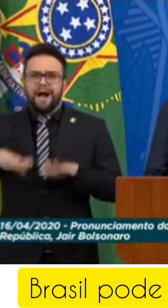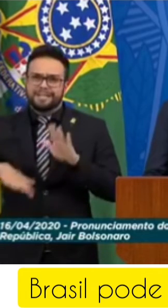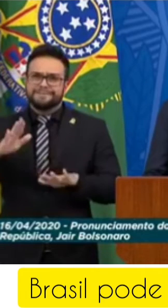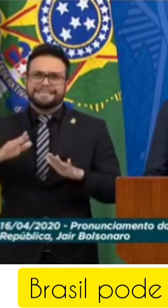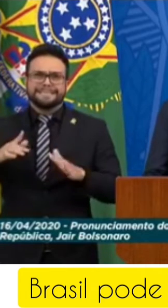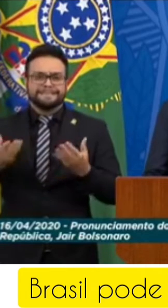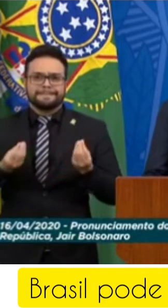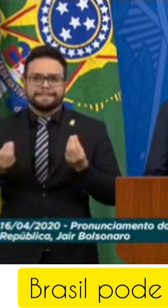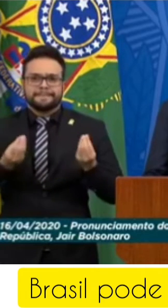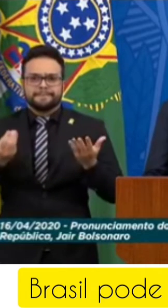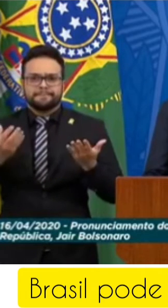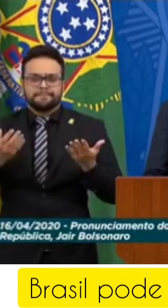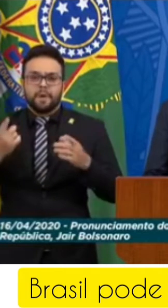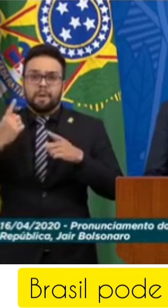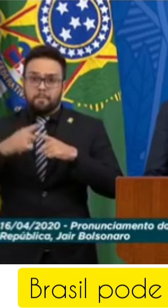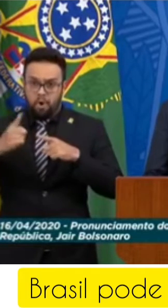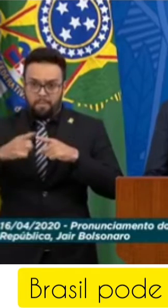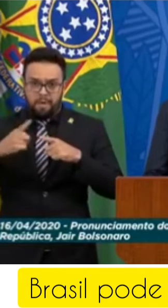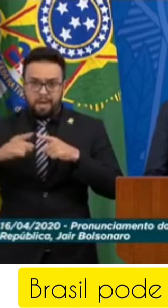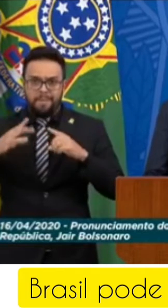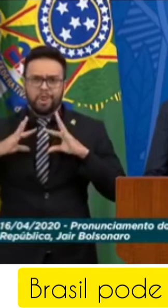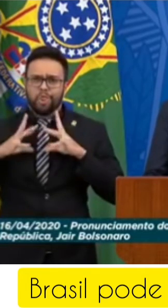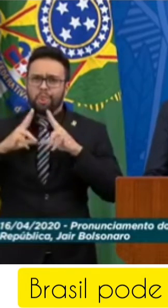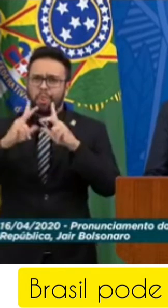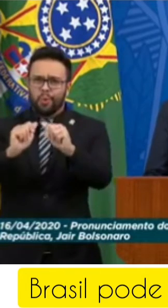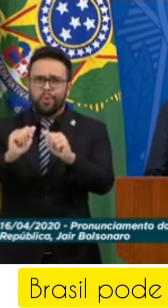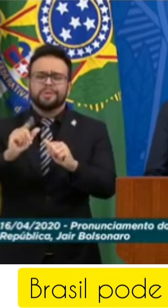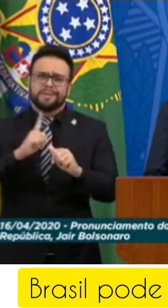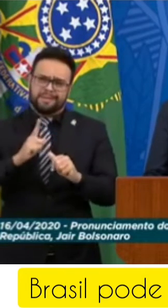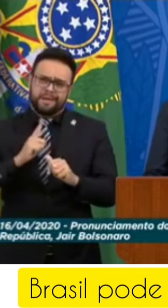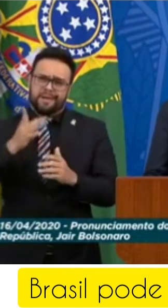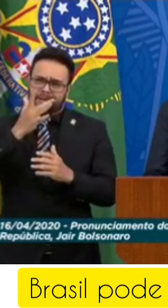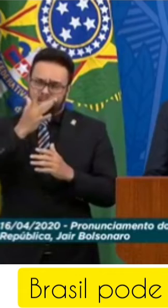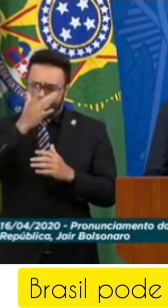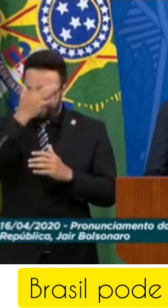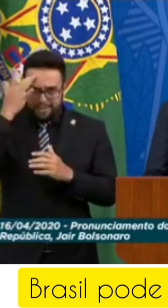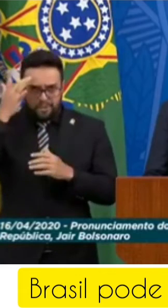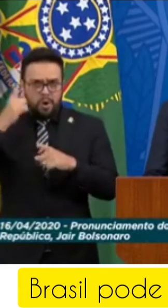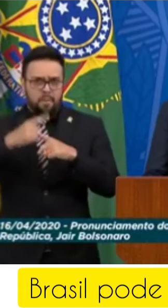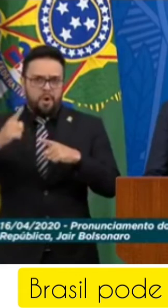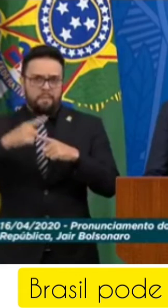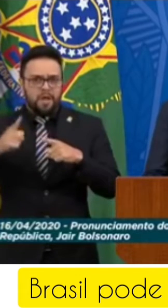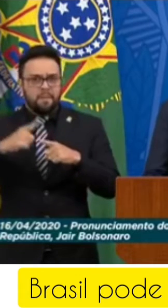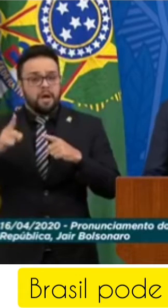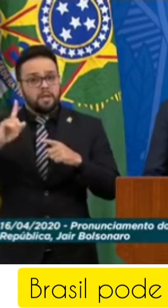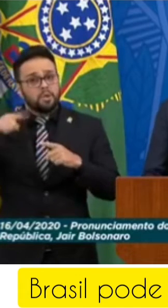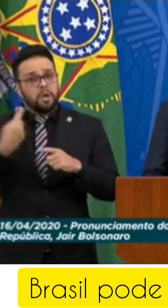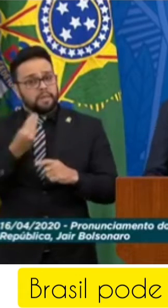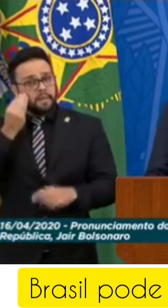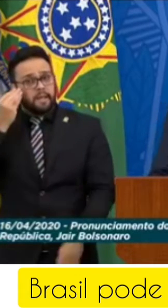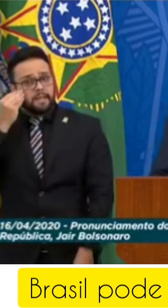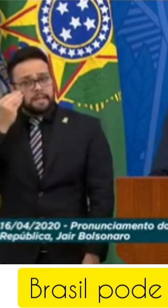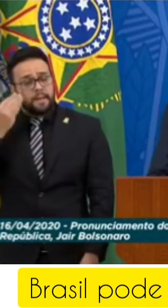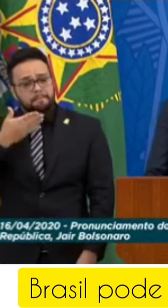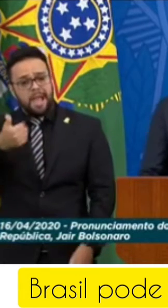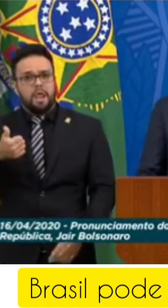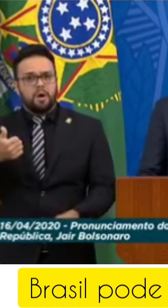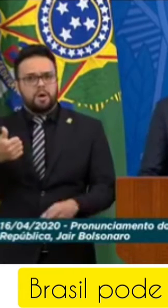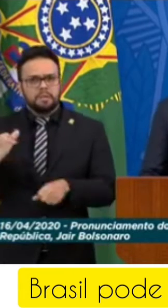Os problemas acontecem na vida de todo mundo e devemos buscar a melhor maneira de solucioná-la. Então, nesse